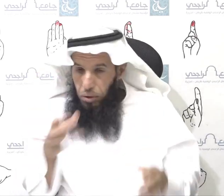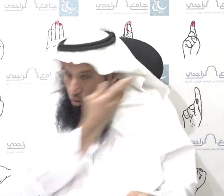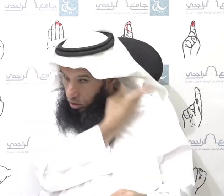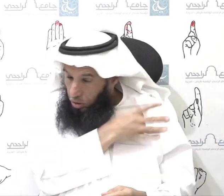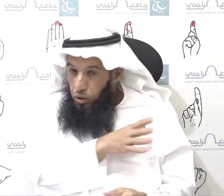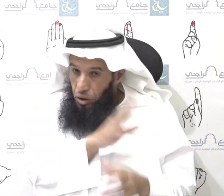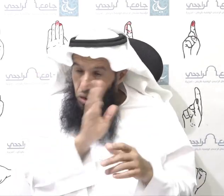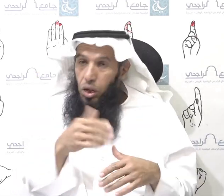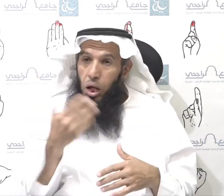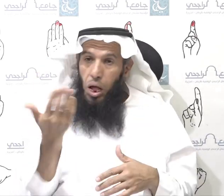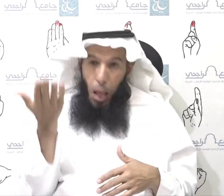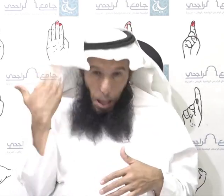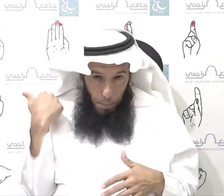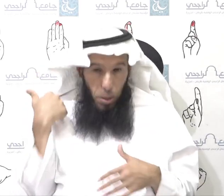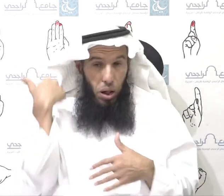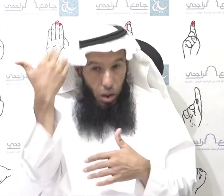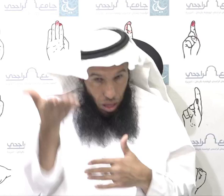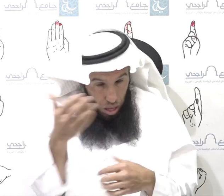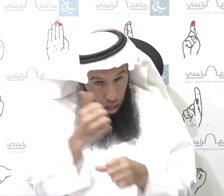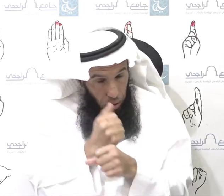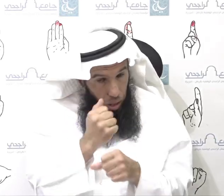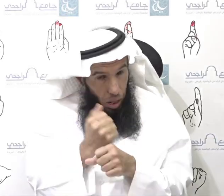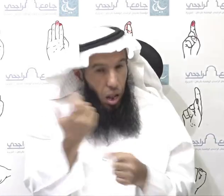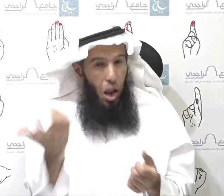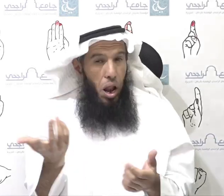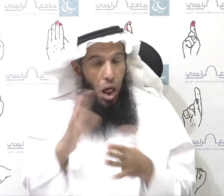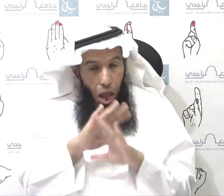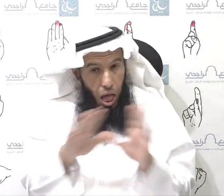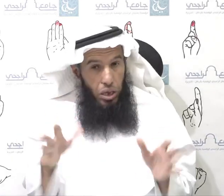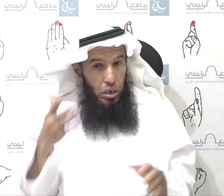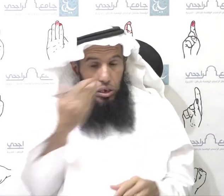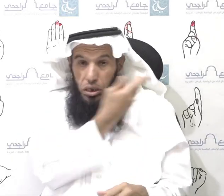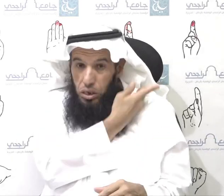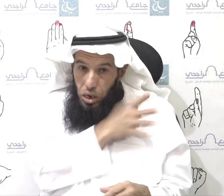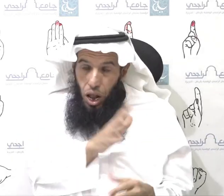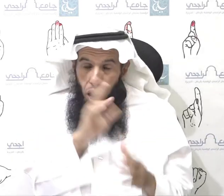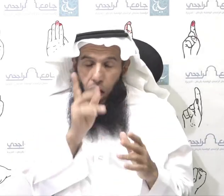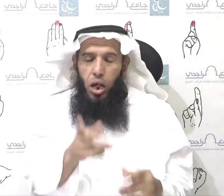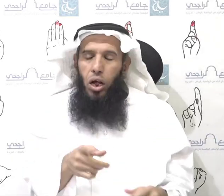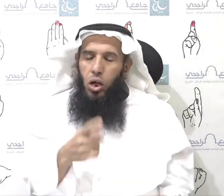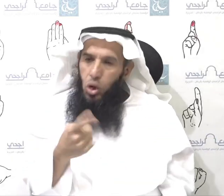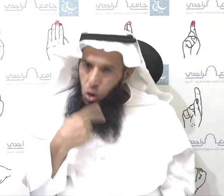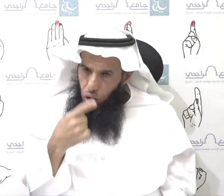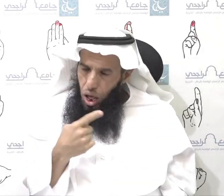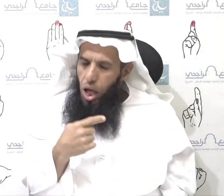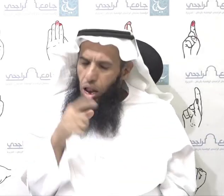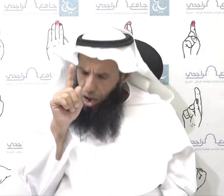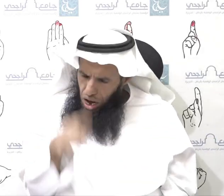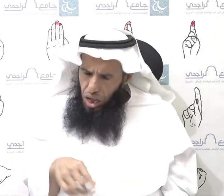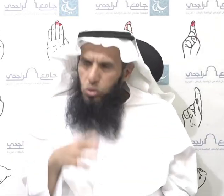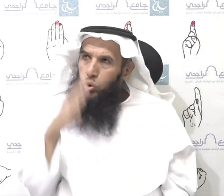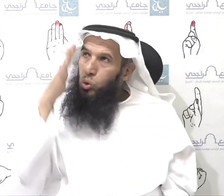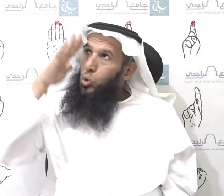وما تأخر؟ قال: يا عائشة، أفلا أكون عبدا شكورا؟ أبلغك الله هذا